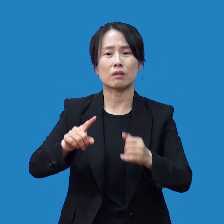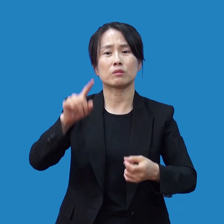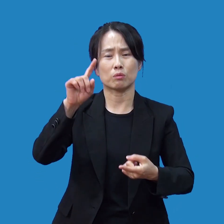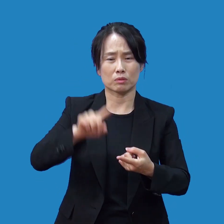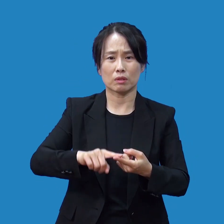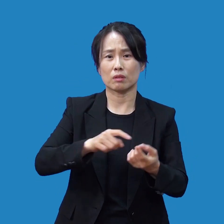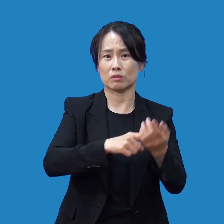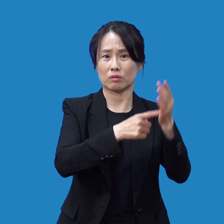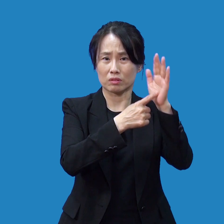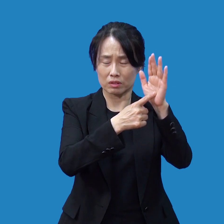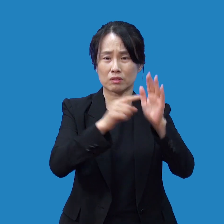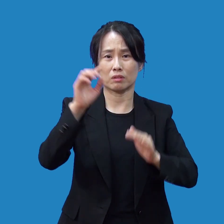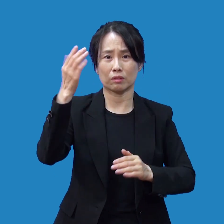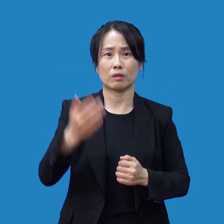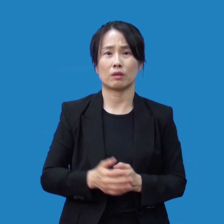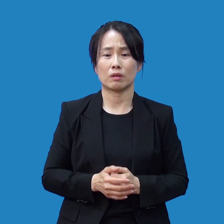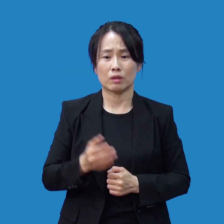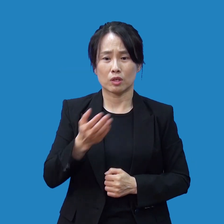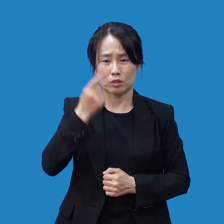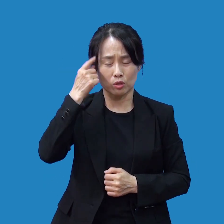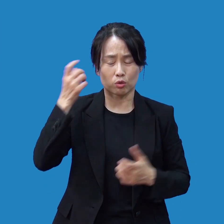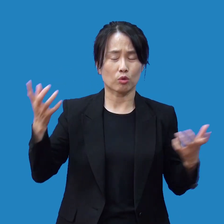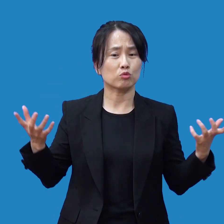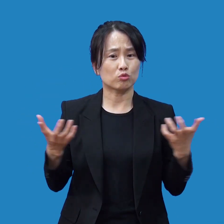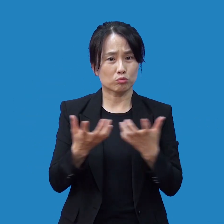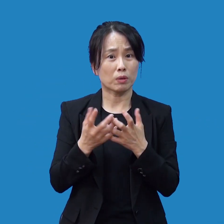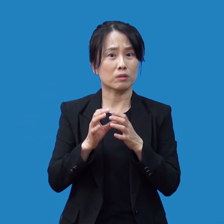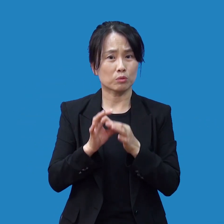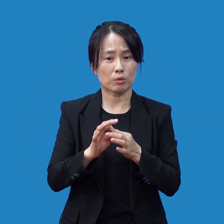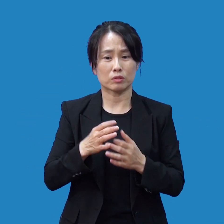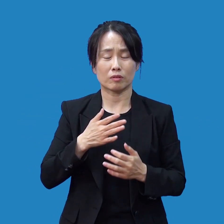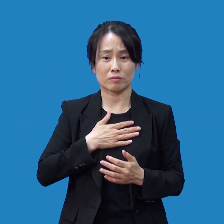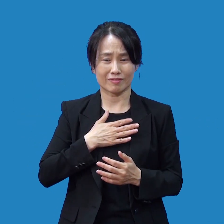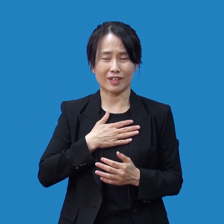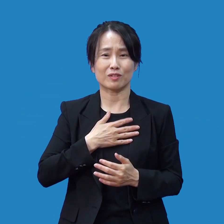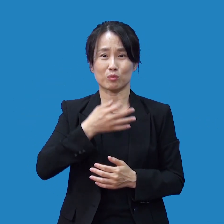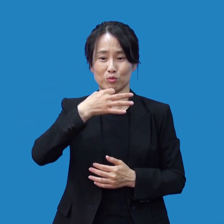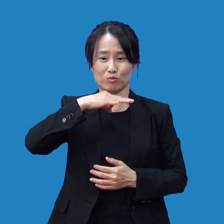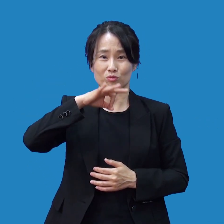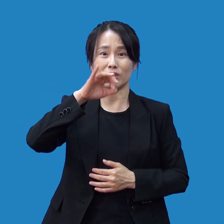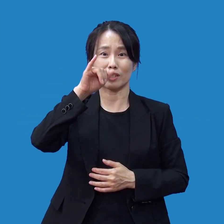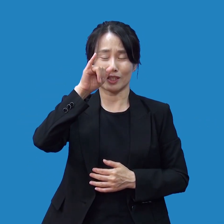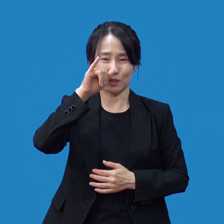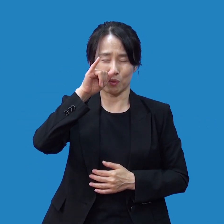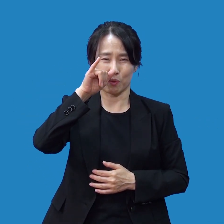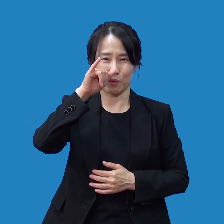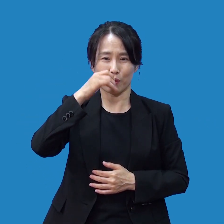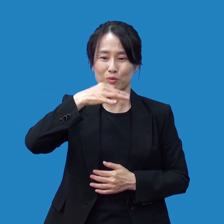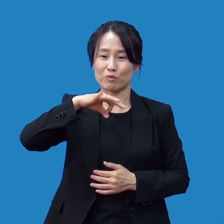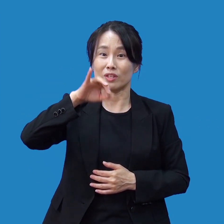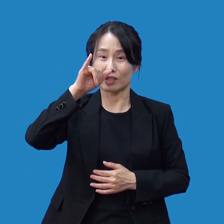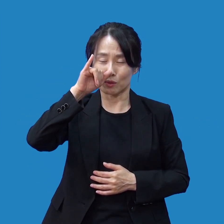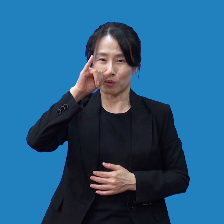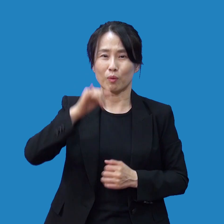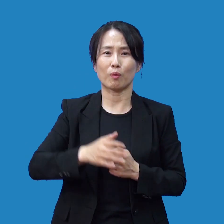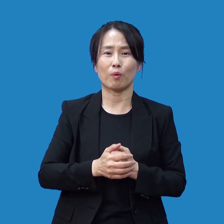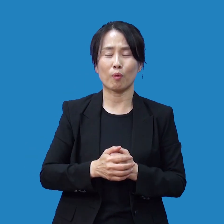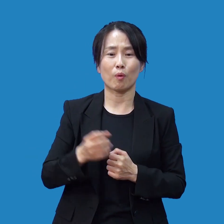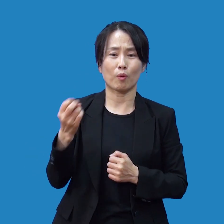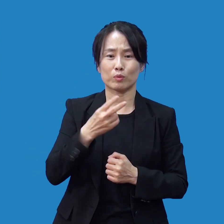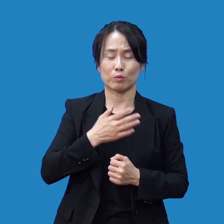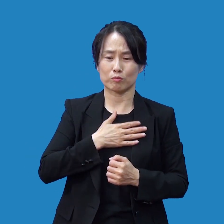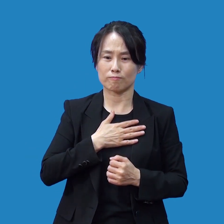그래서 성령 충만을 통해서 성도 자신이 유익을 입을 뿐 아니라 그 성도가 성령의 능력과